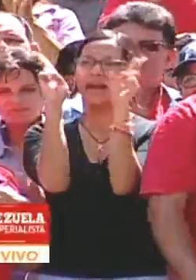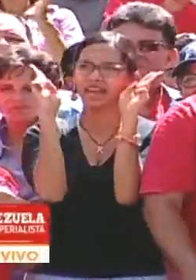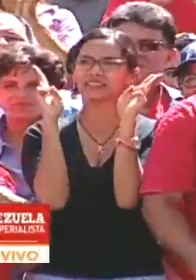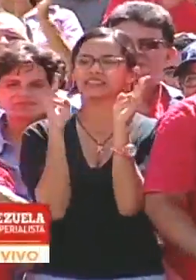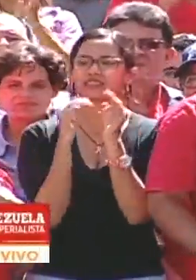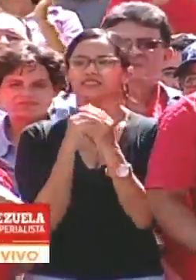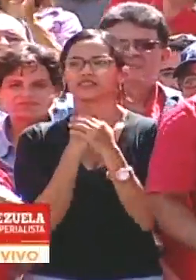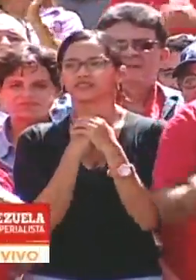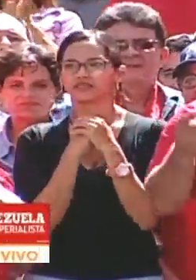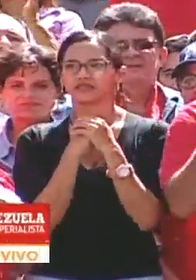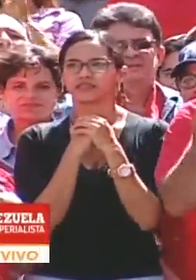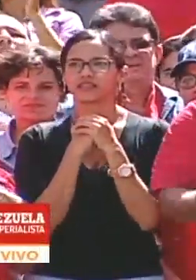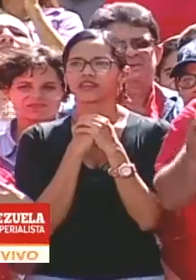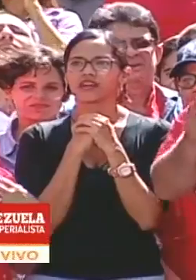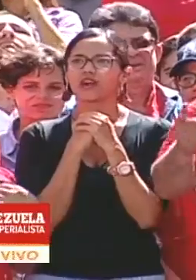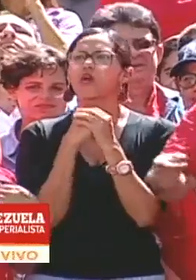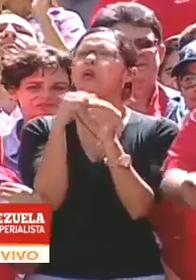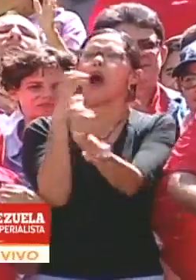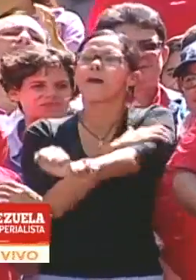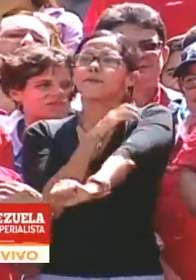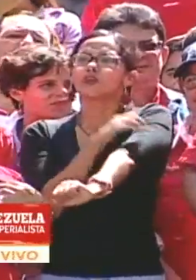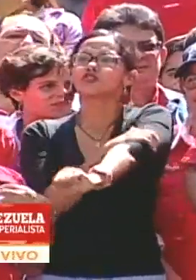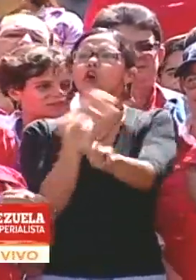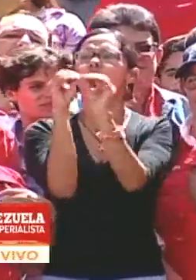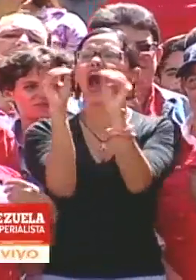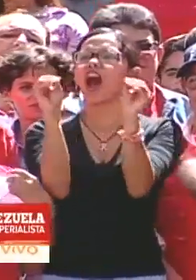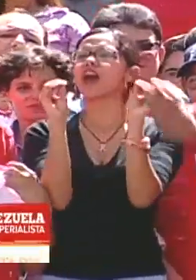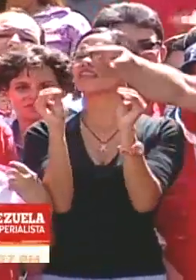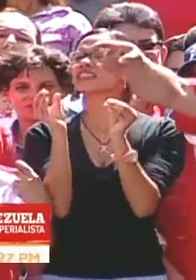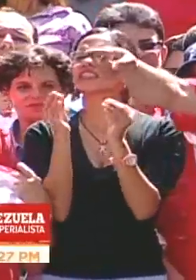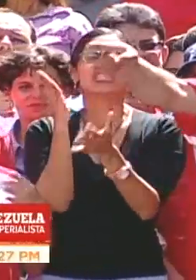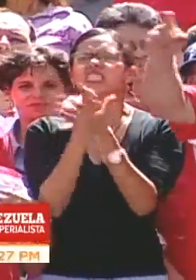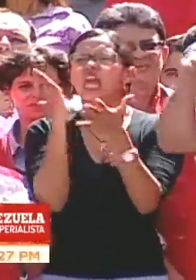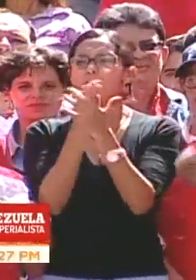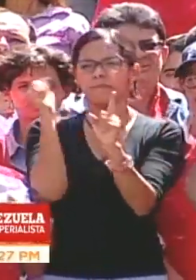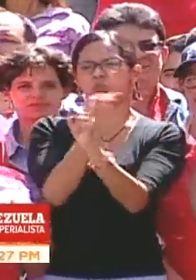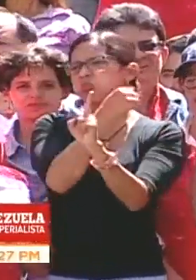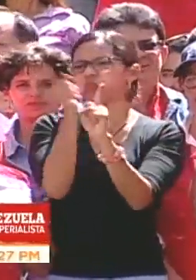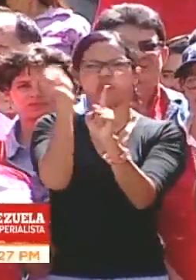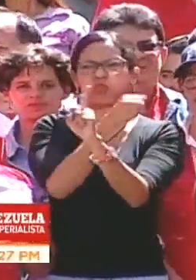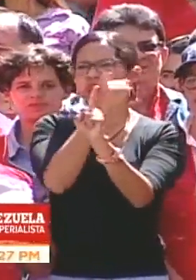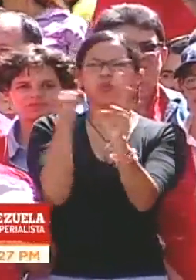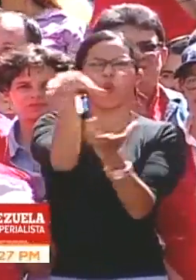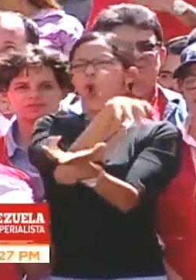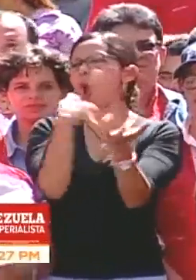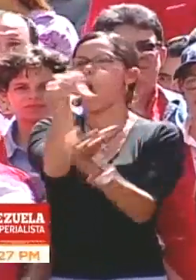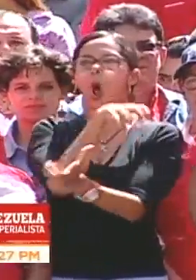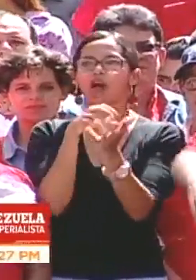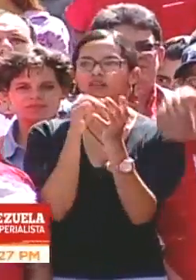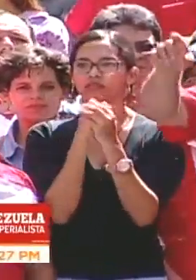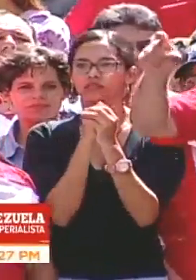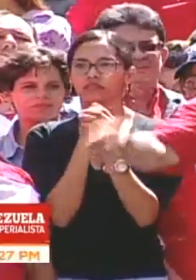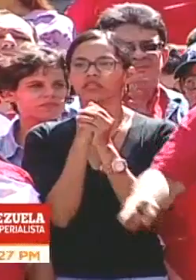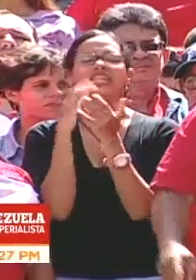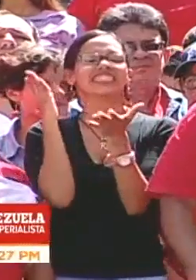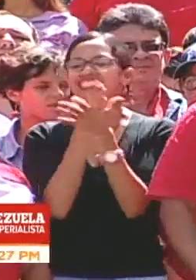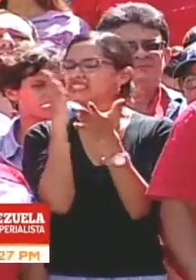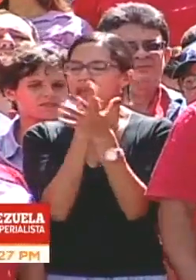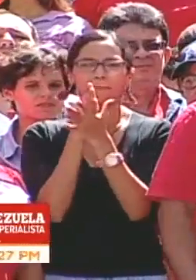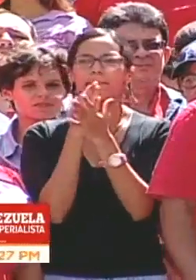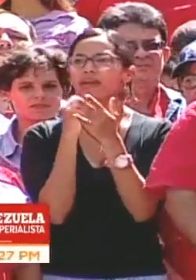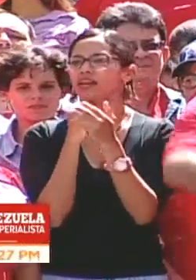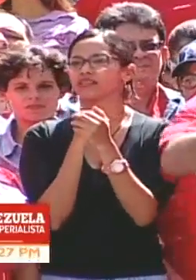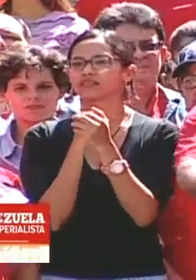paz. Cuando la derecha convoca, siempre termina en violencia, siempre